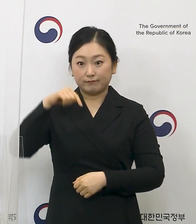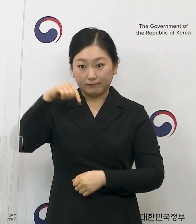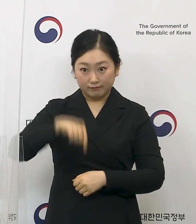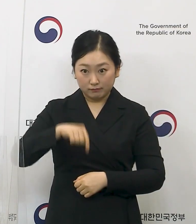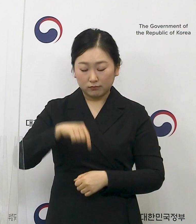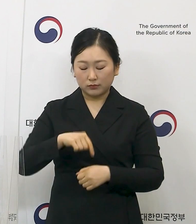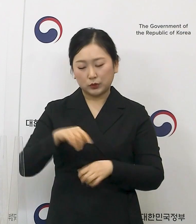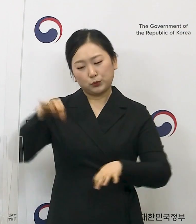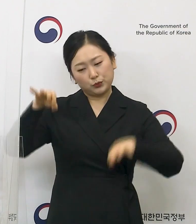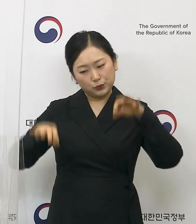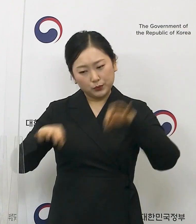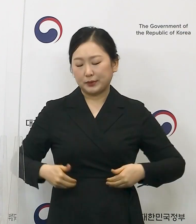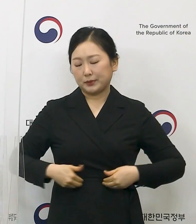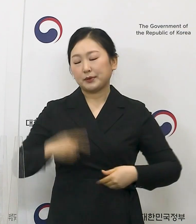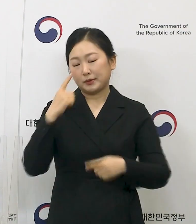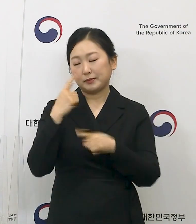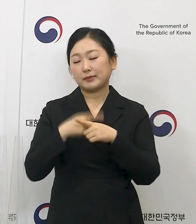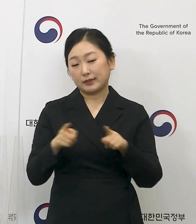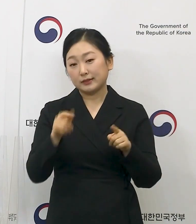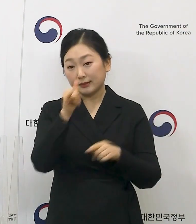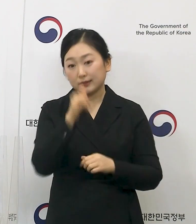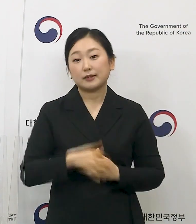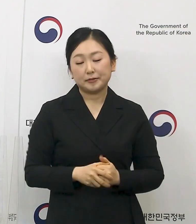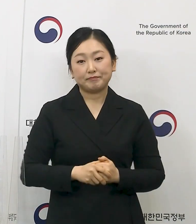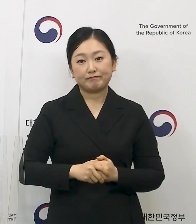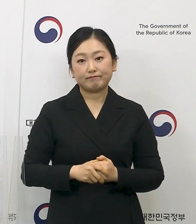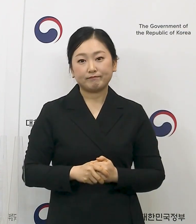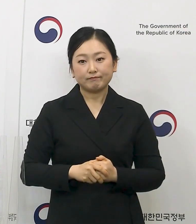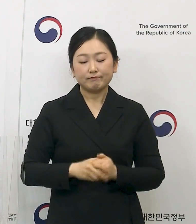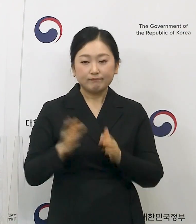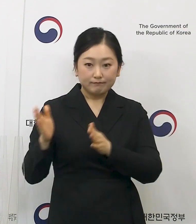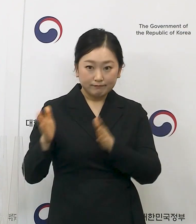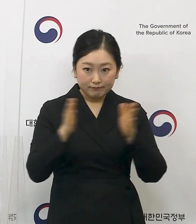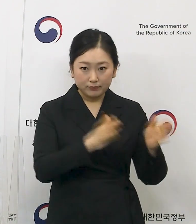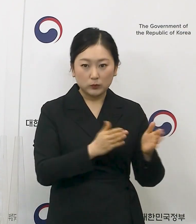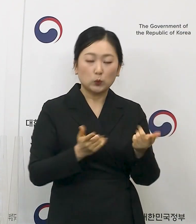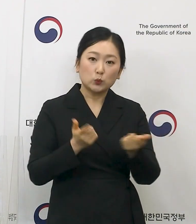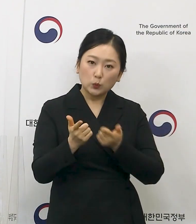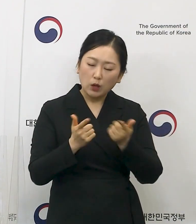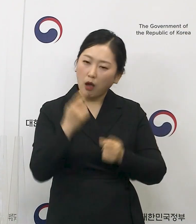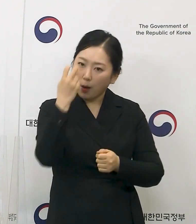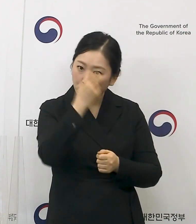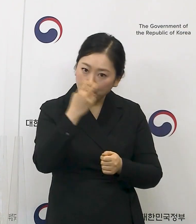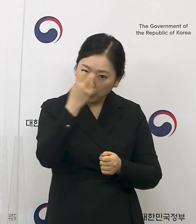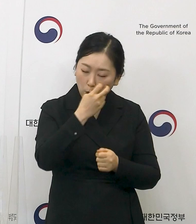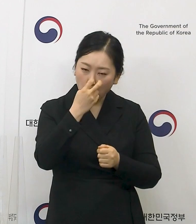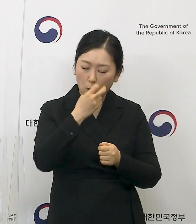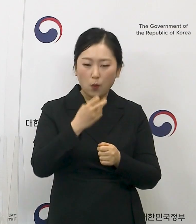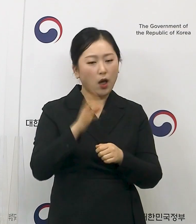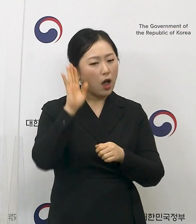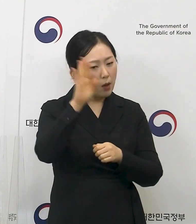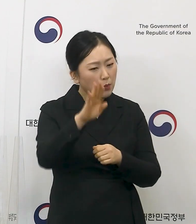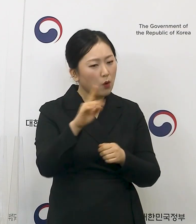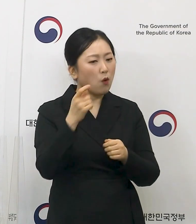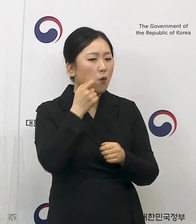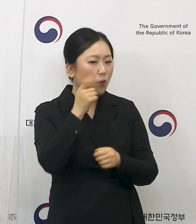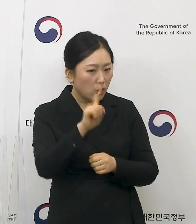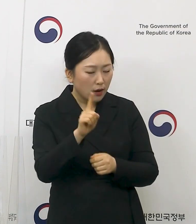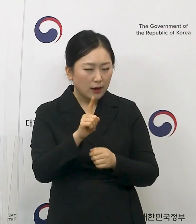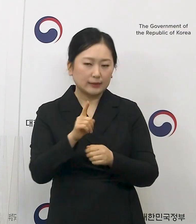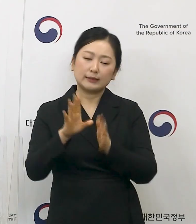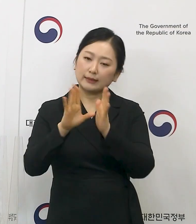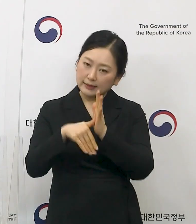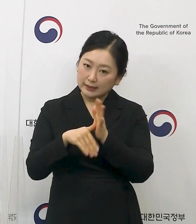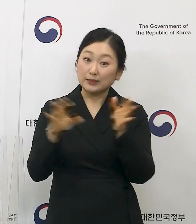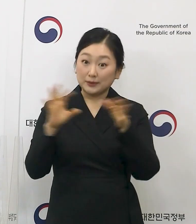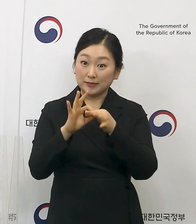판단하기 때문입니다. 다음은 조정 검토의 방향과 시기입니다. 먼저 마스크 착용